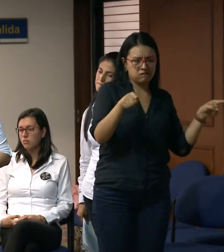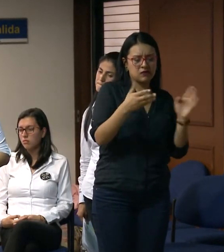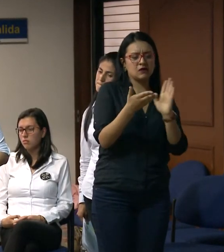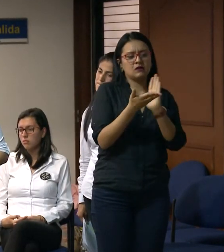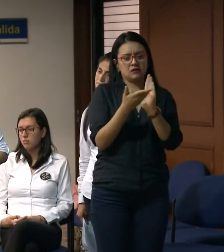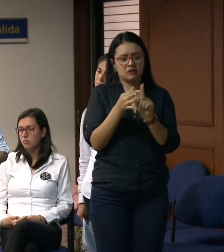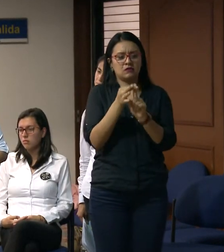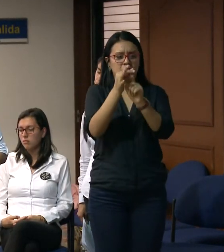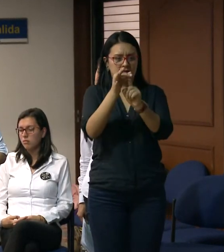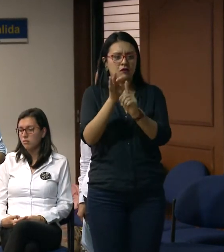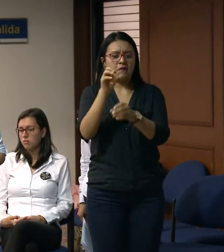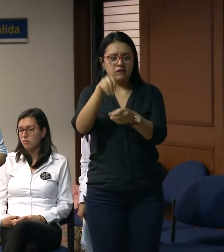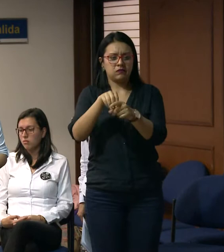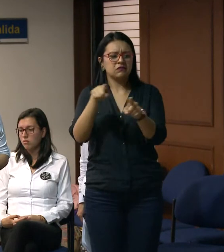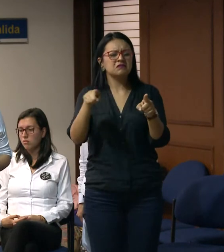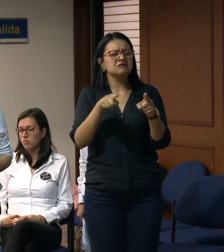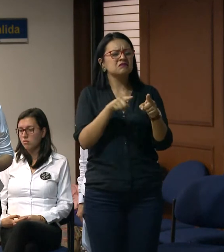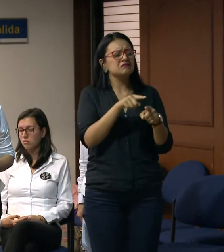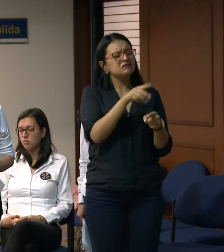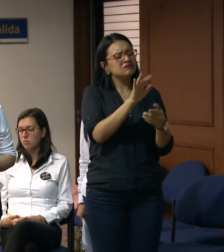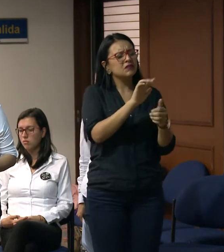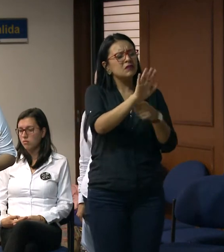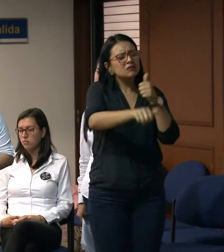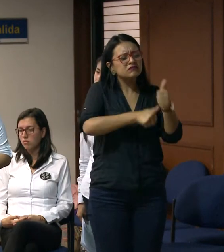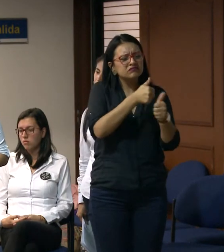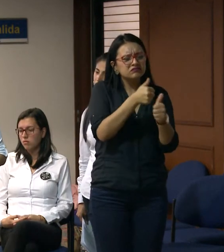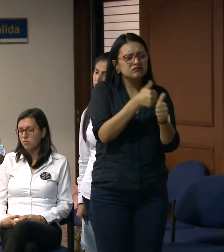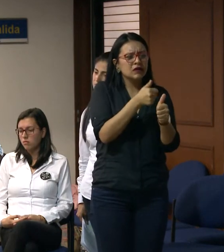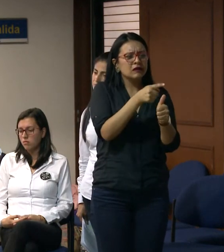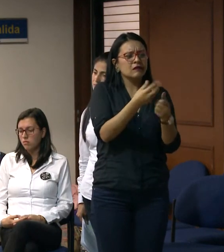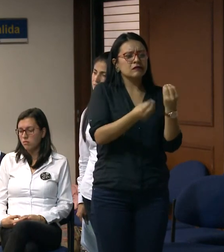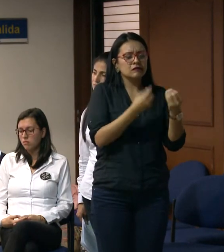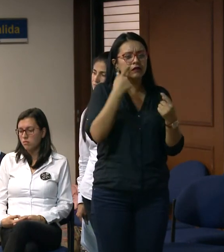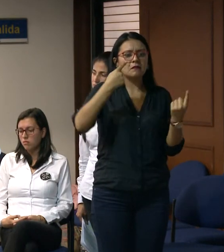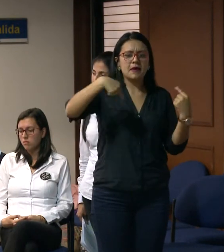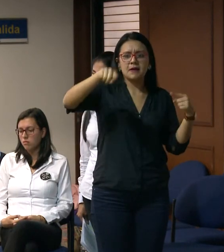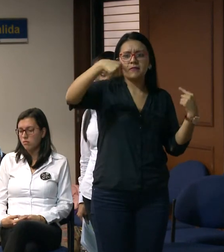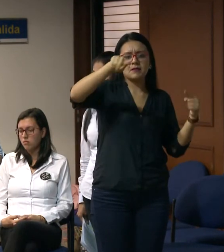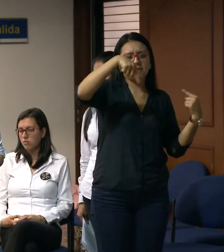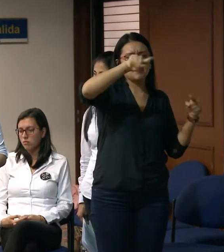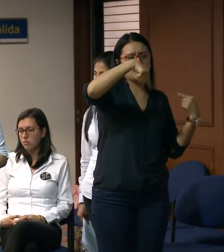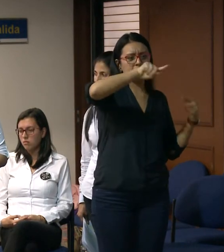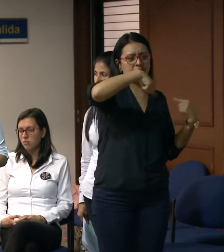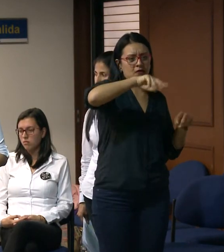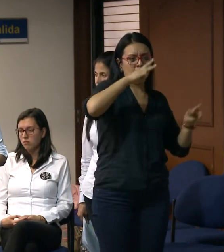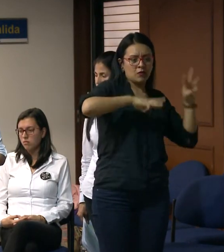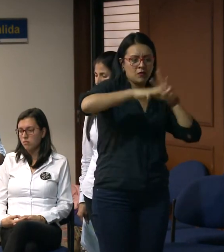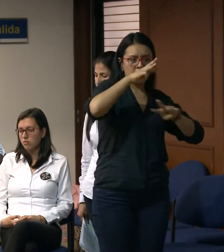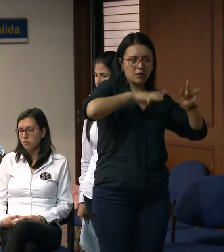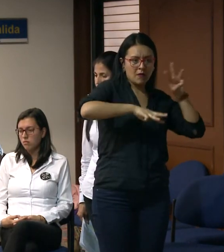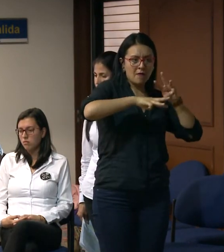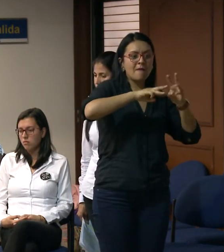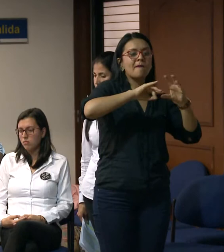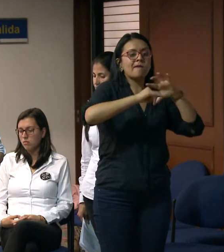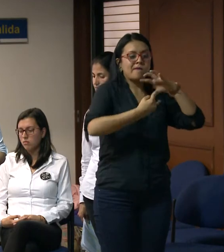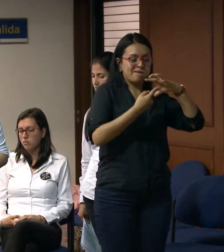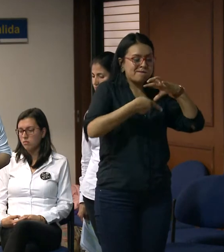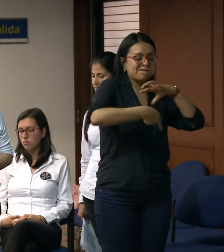con los anfitriones. Los mediadores son los encargados de realizar el recorrido en el museo que se encuentra en el